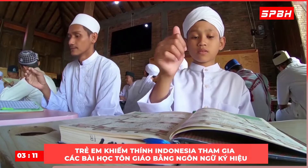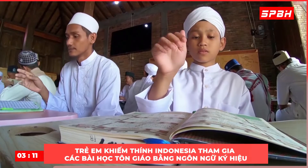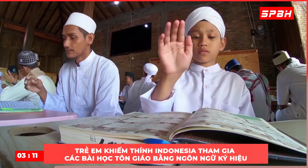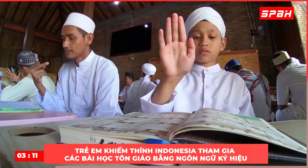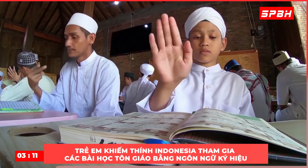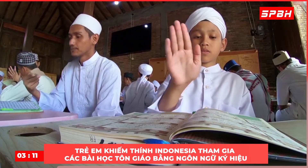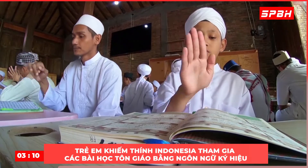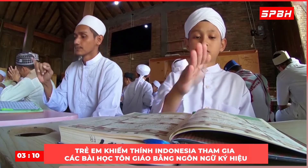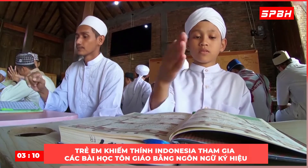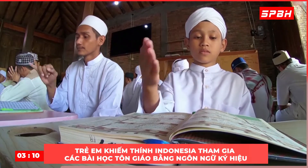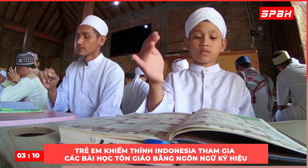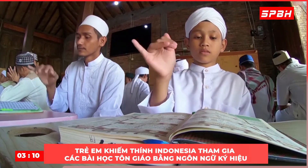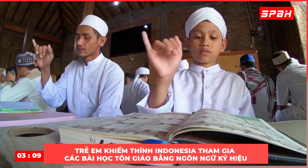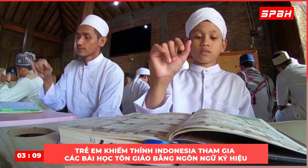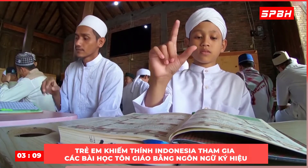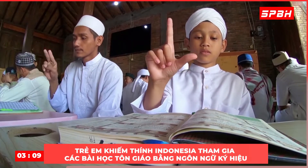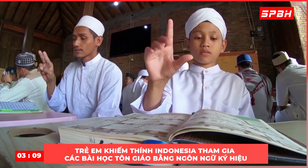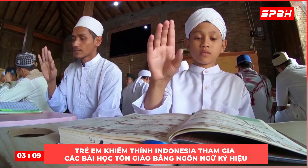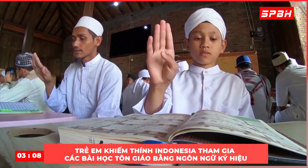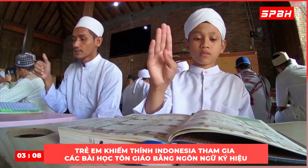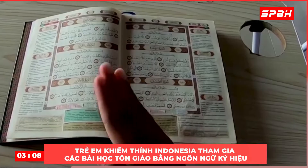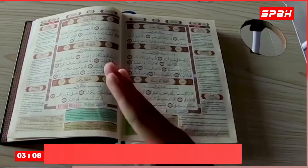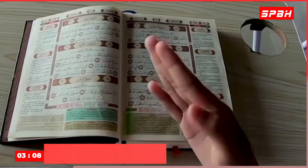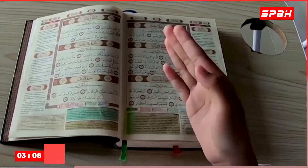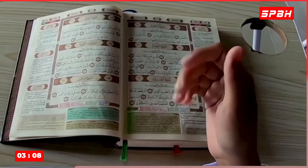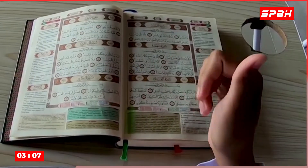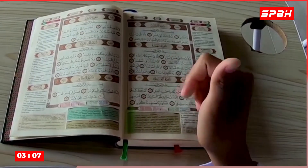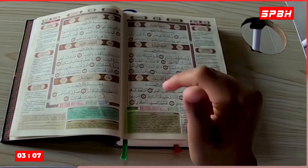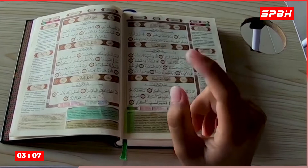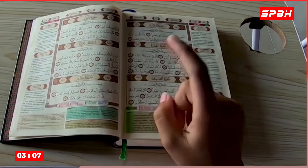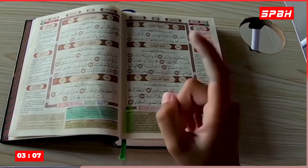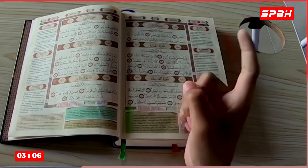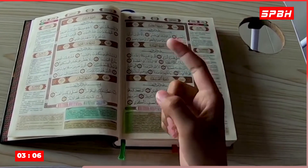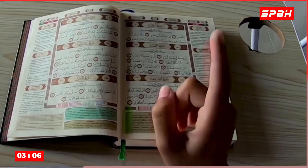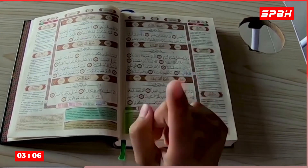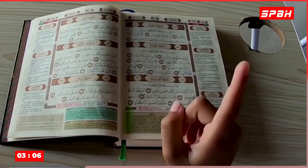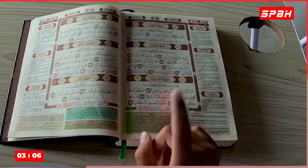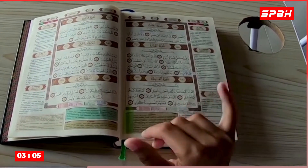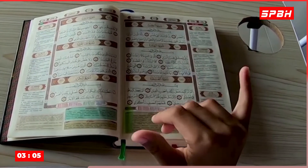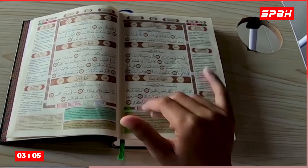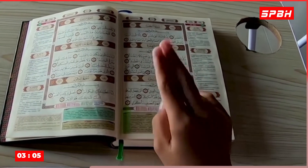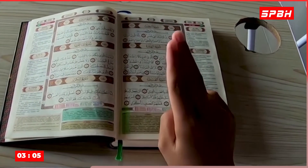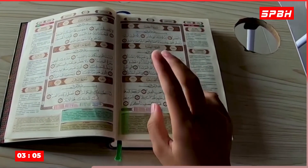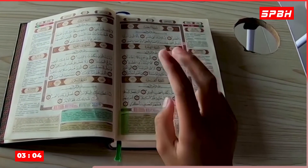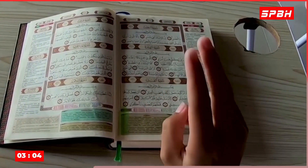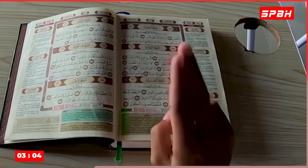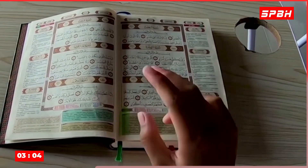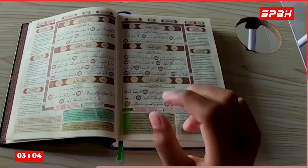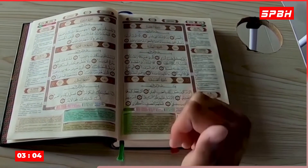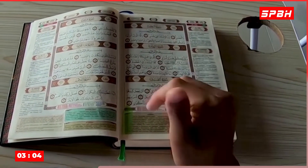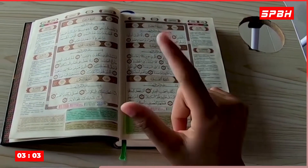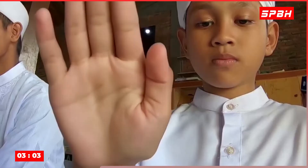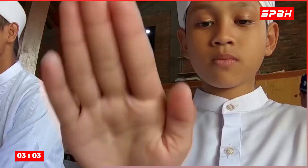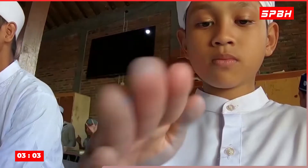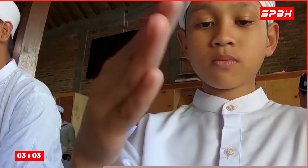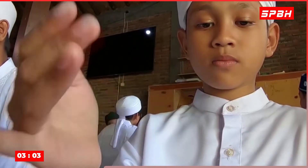Sự im lặng ấm áp và những cử động tay nhanh nhẹn thay thế cho những tiếng ríu rít và giọng nói của học sinh khi học sinh khiếm thính ghi nhớ và đọc thuộc